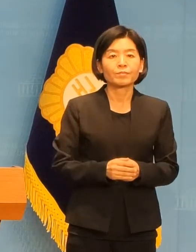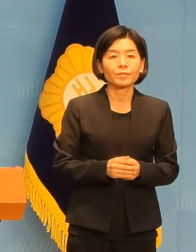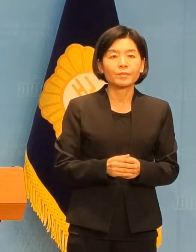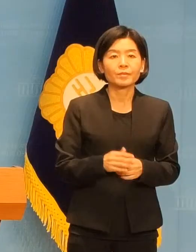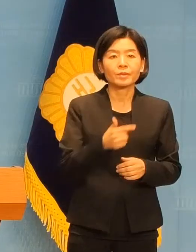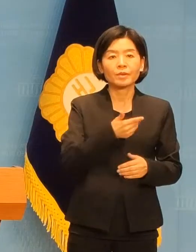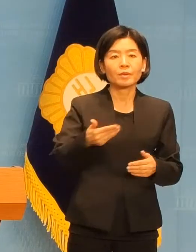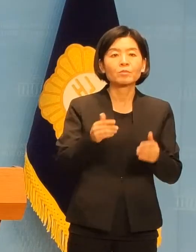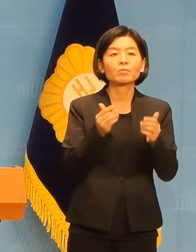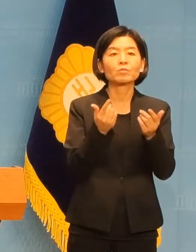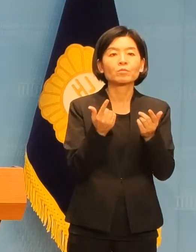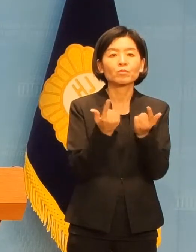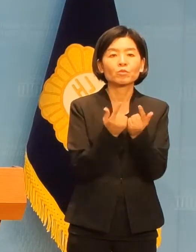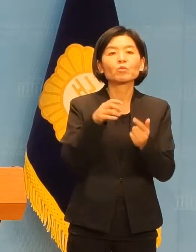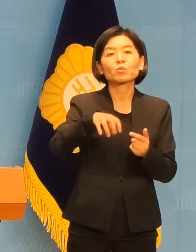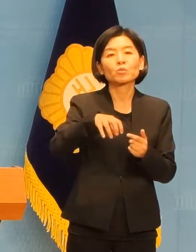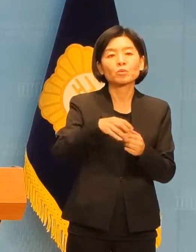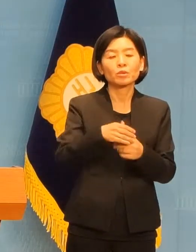출신의 천준호 의원입니다.